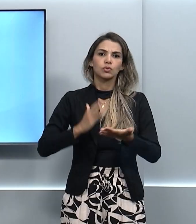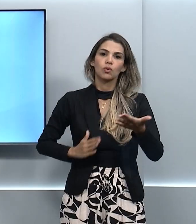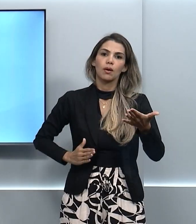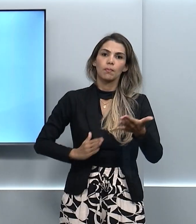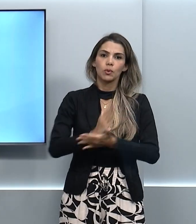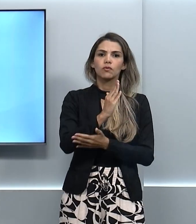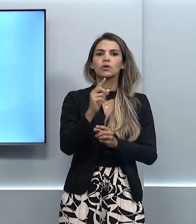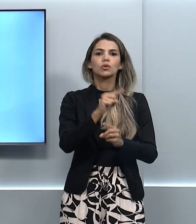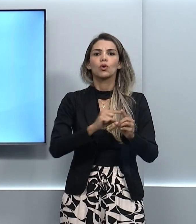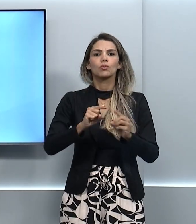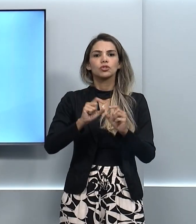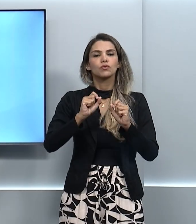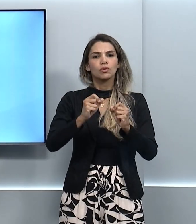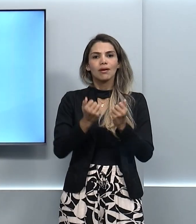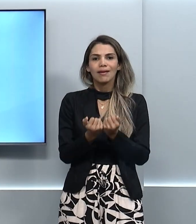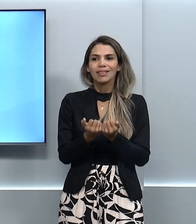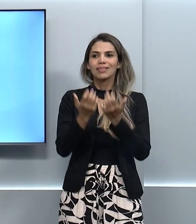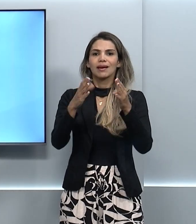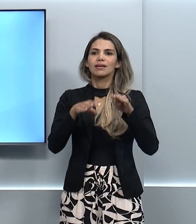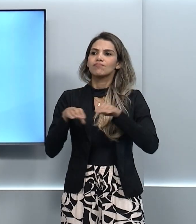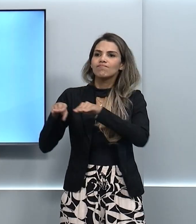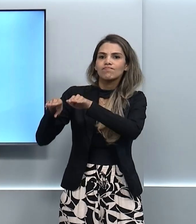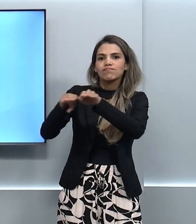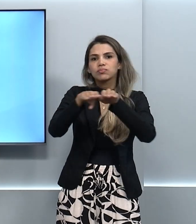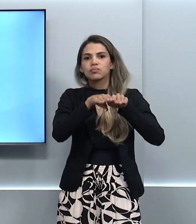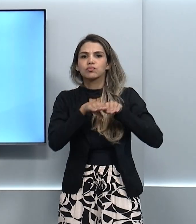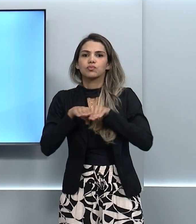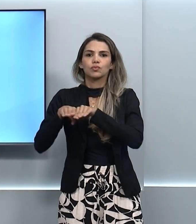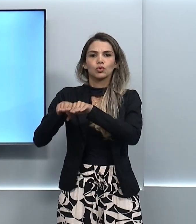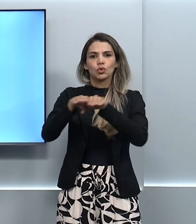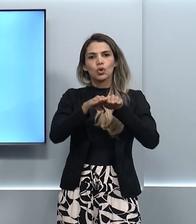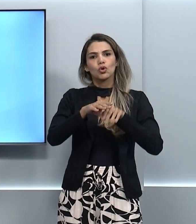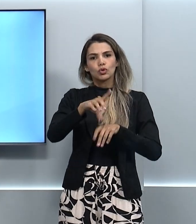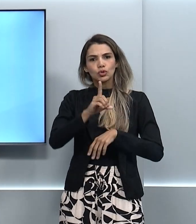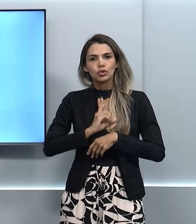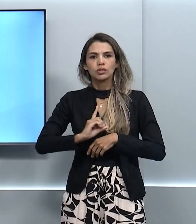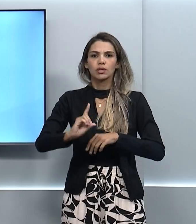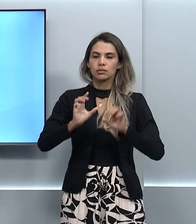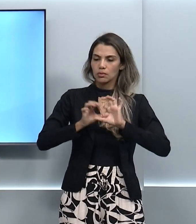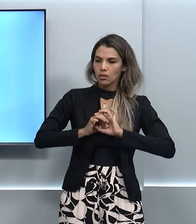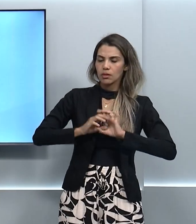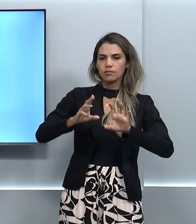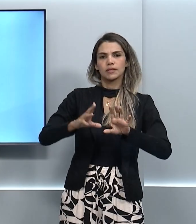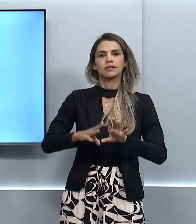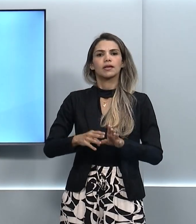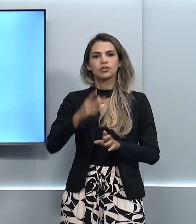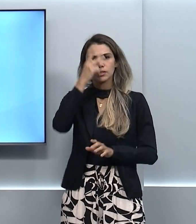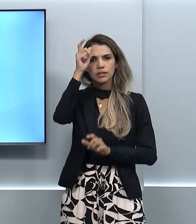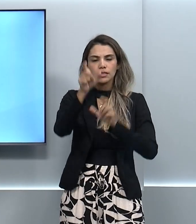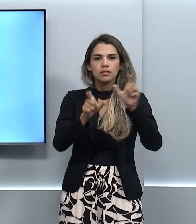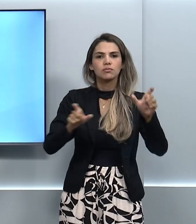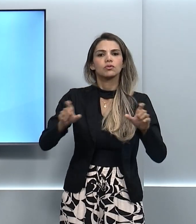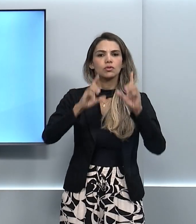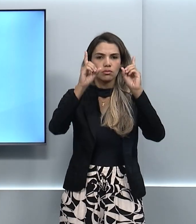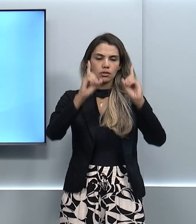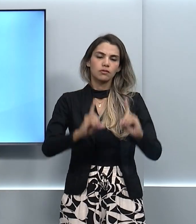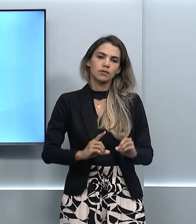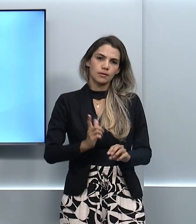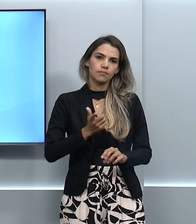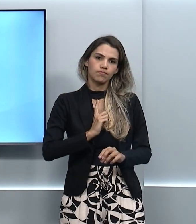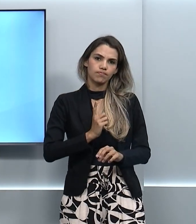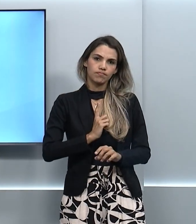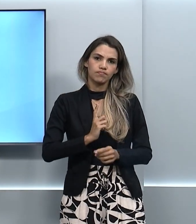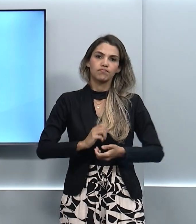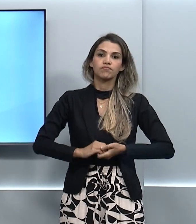em condições de igualdade o exercício dos direitos e liberdades fundamentais por pessoas com